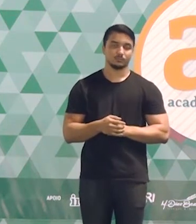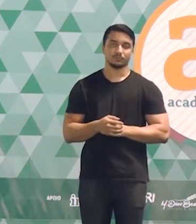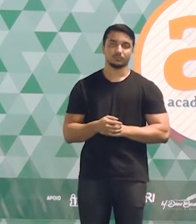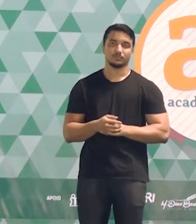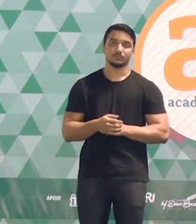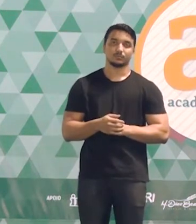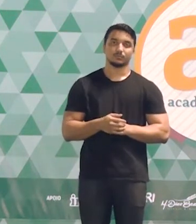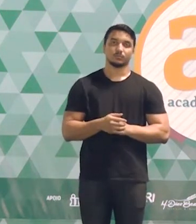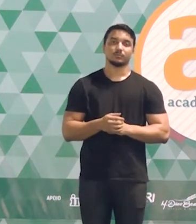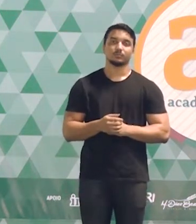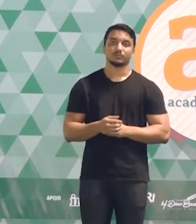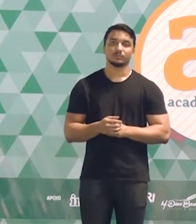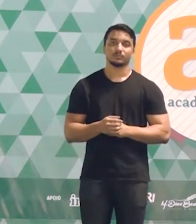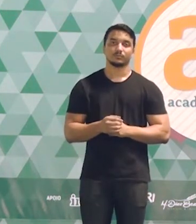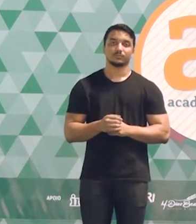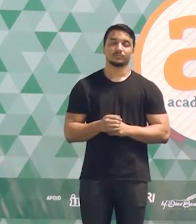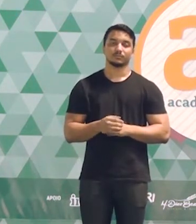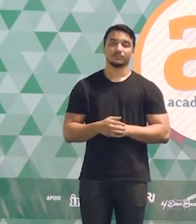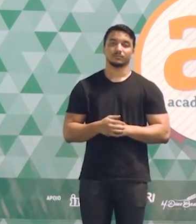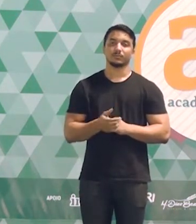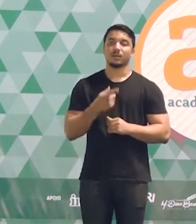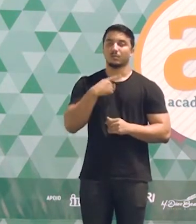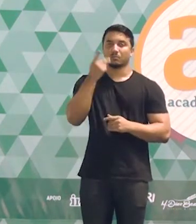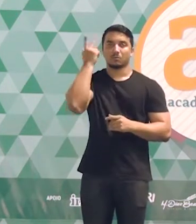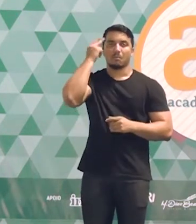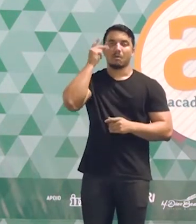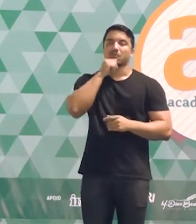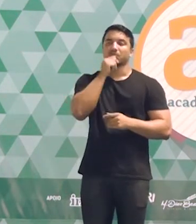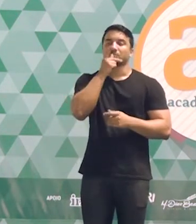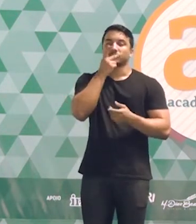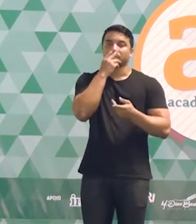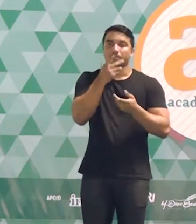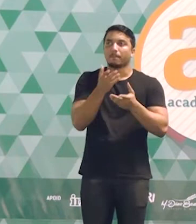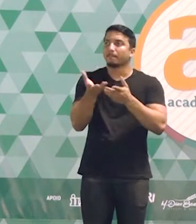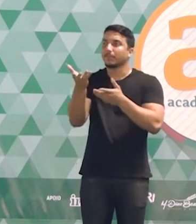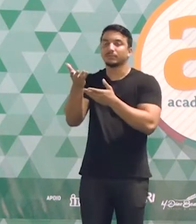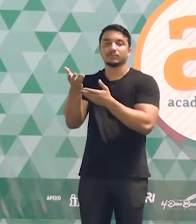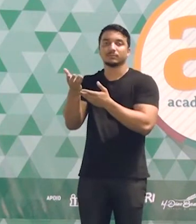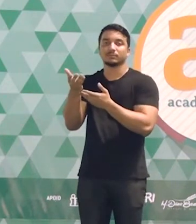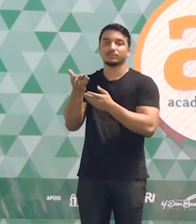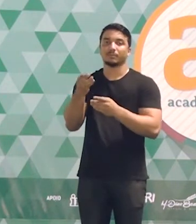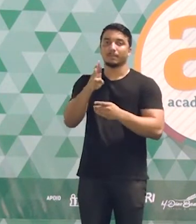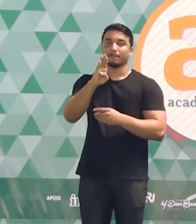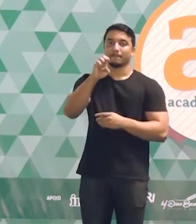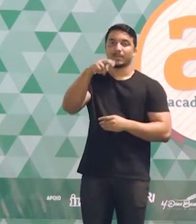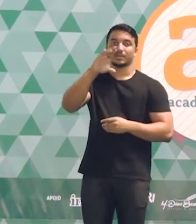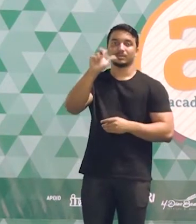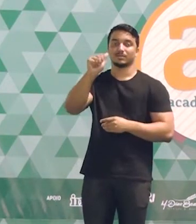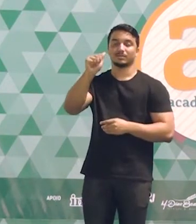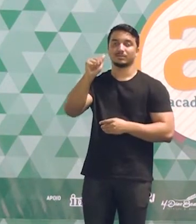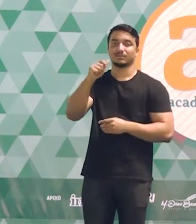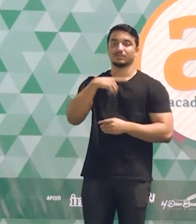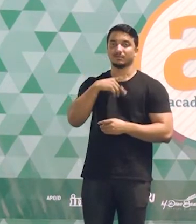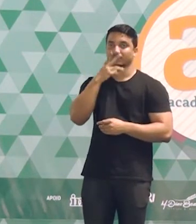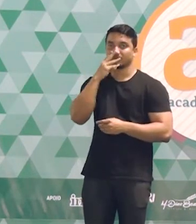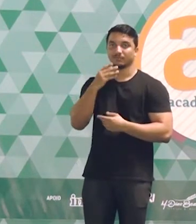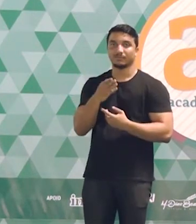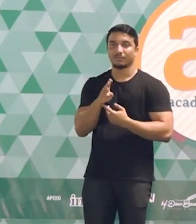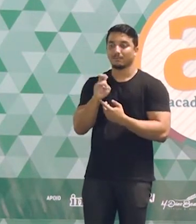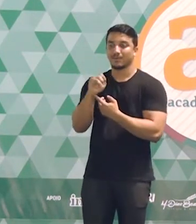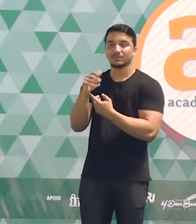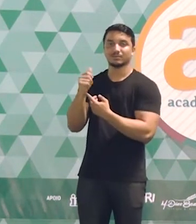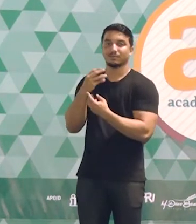para dizer para abençoar. Normalmente a pessoa quando vai pedir bênção, ela só fala assim, bênção. Que a gente não sabe se está pedindo, se está oferecendo,